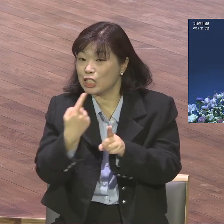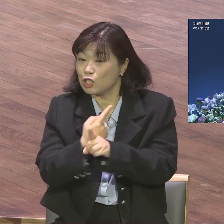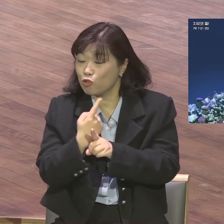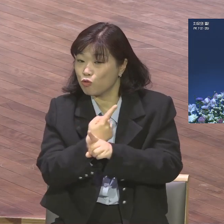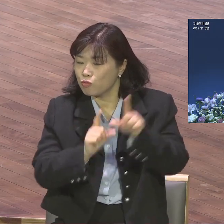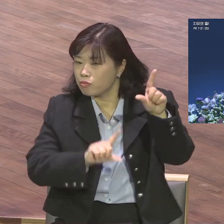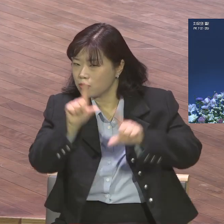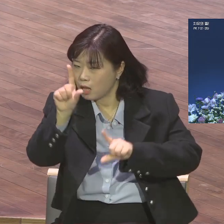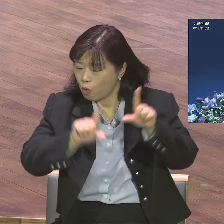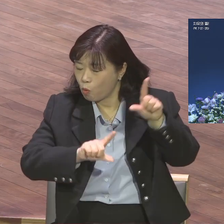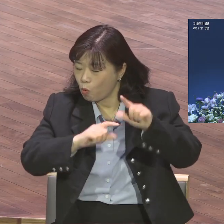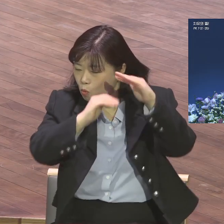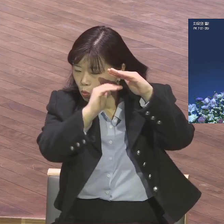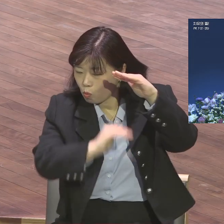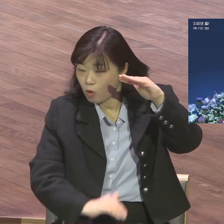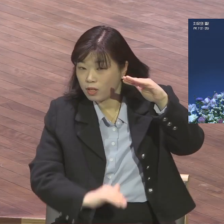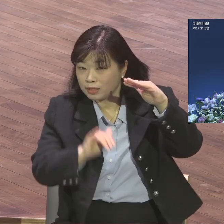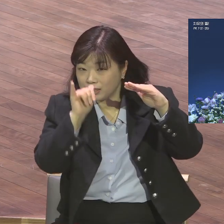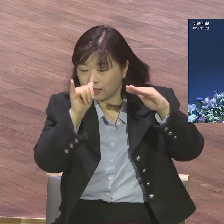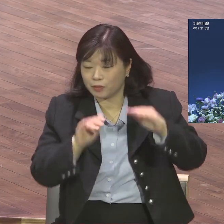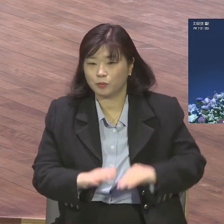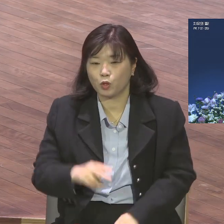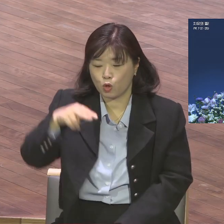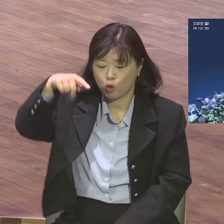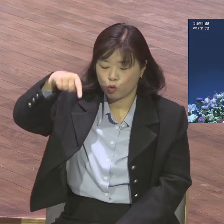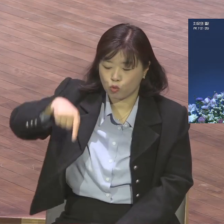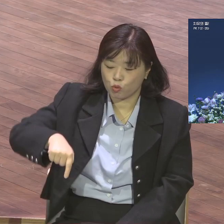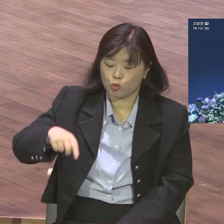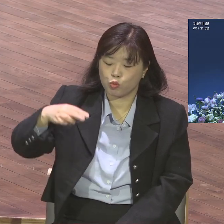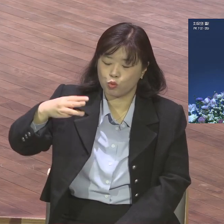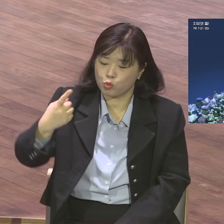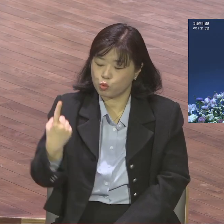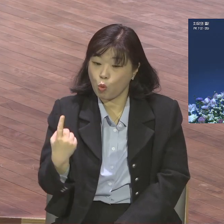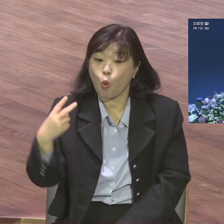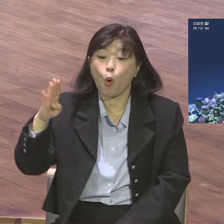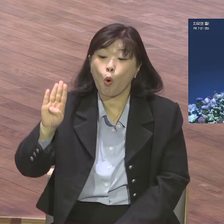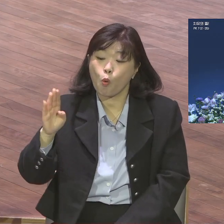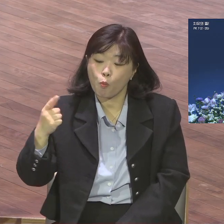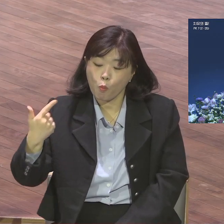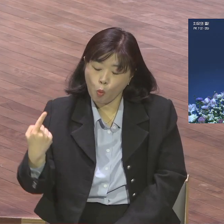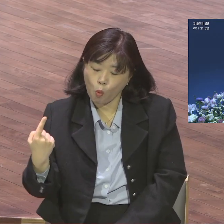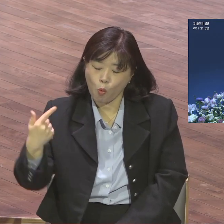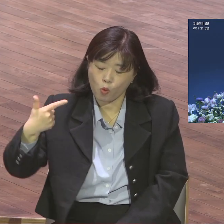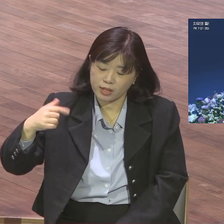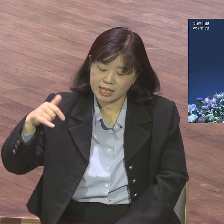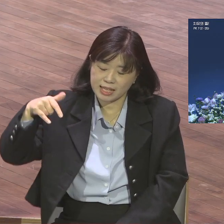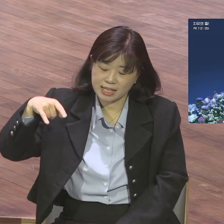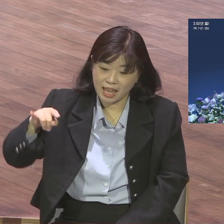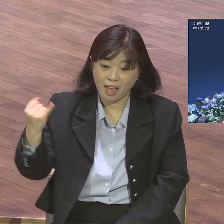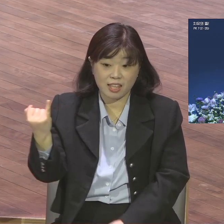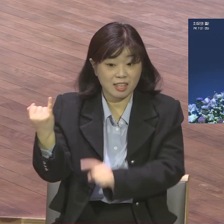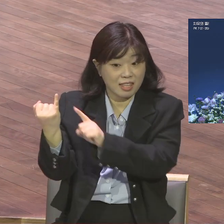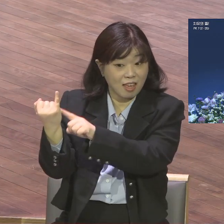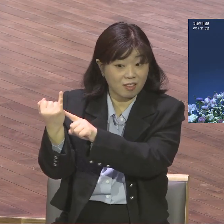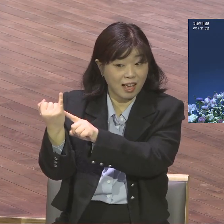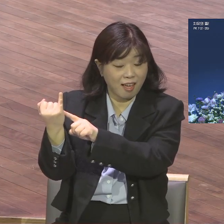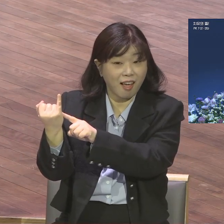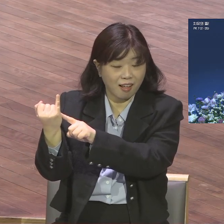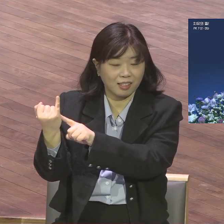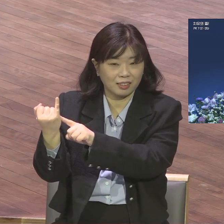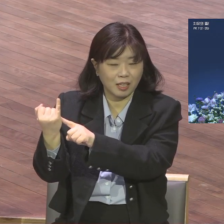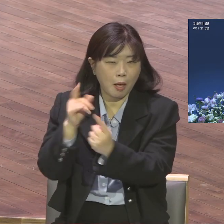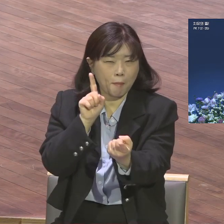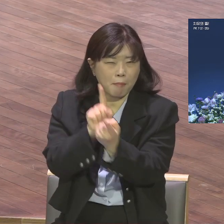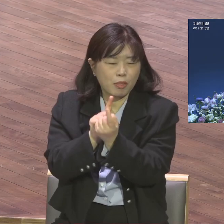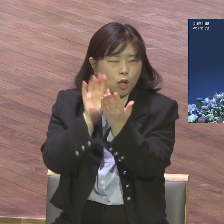보면 예수님께서 수로보니게 여인을 사건 이후에 다리 저는 사람 장애인, 맹인, 말 못하는